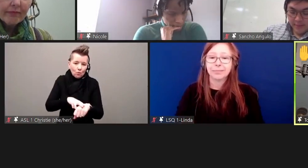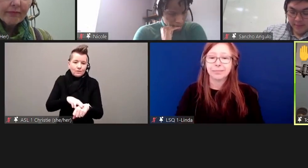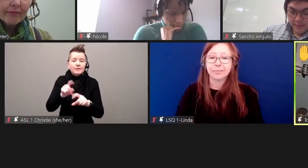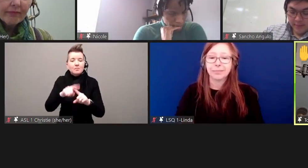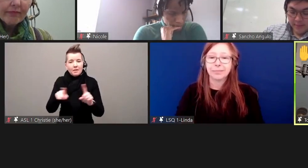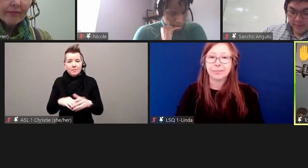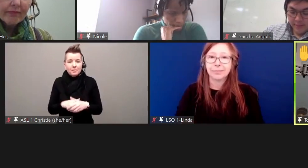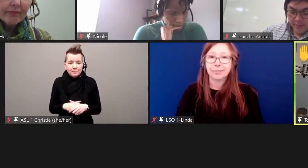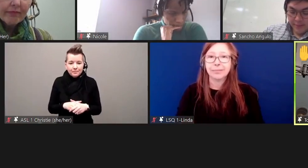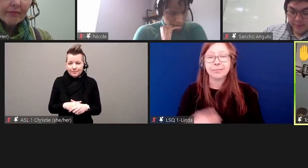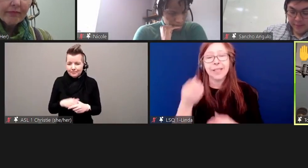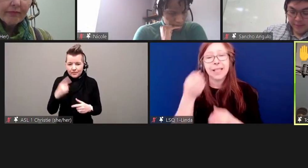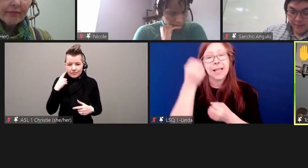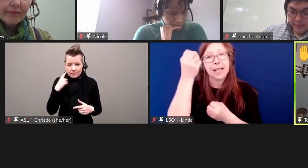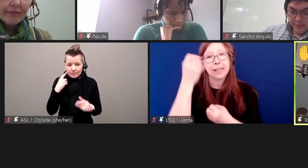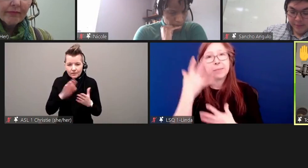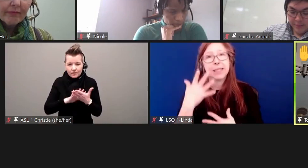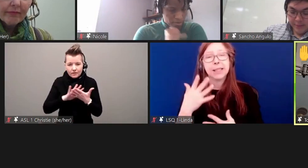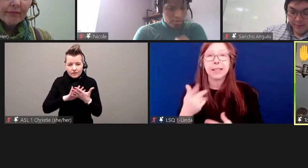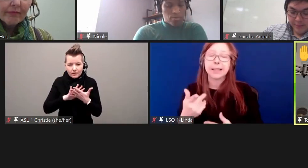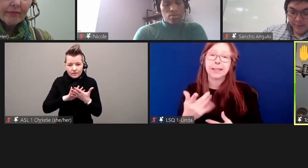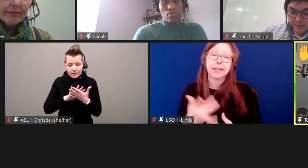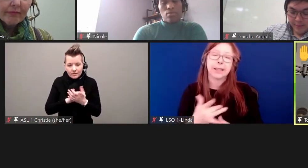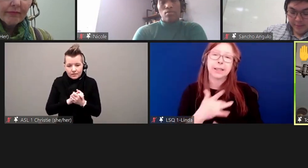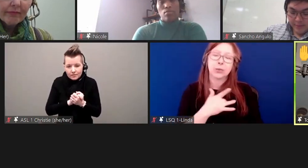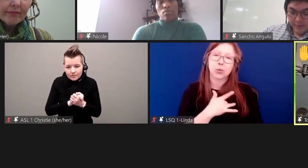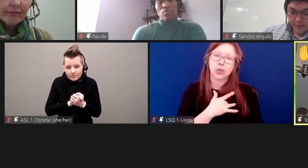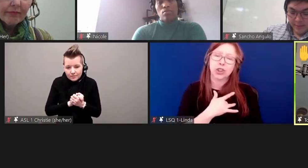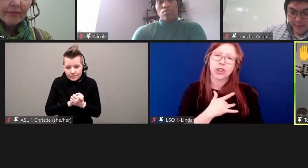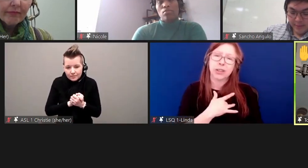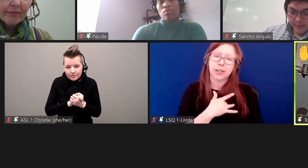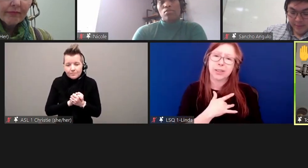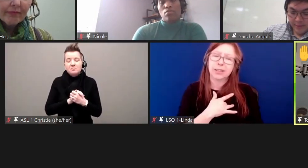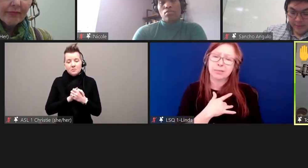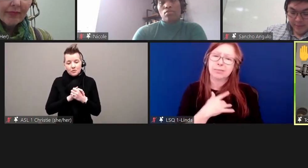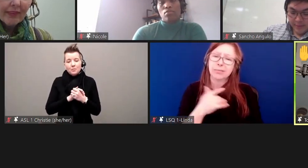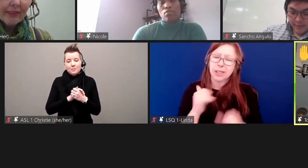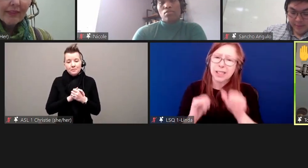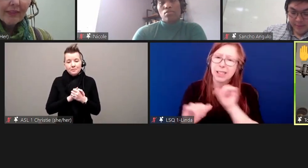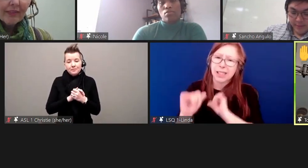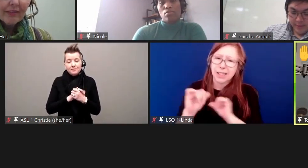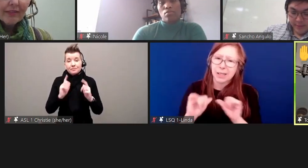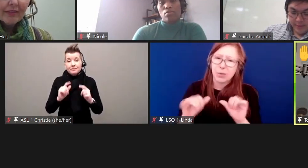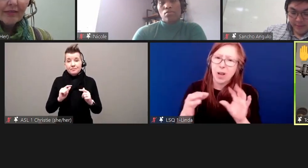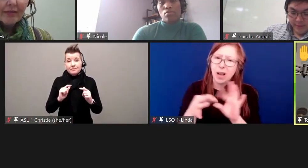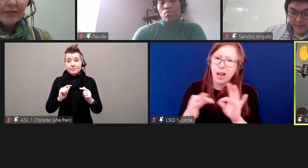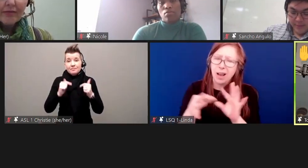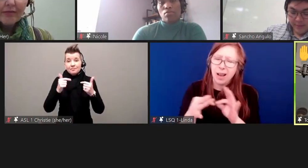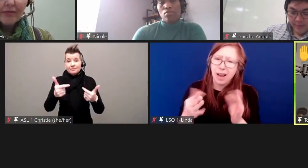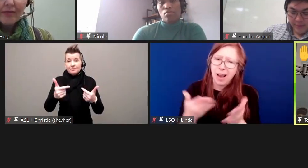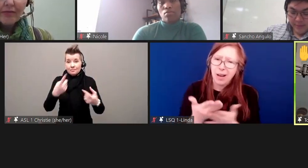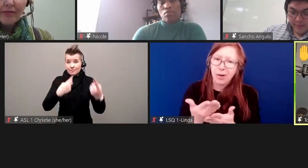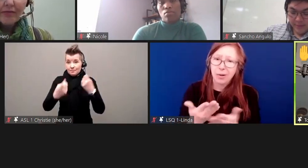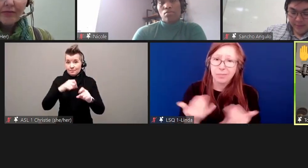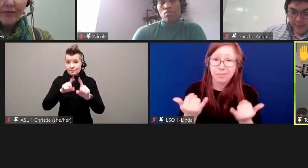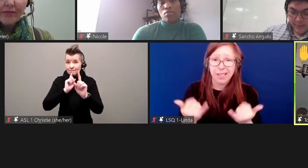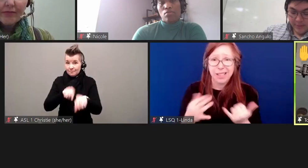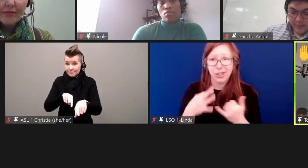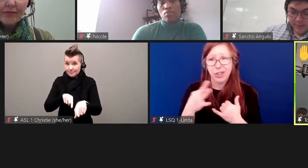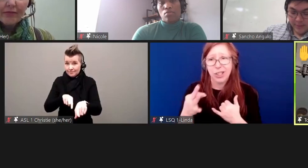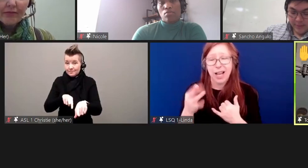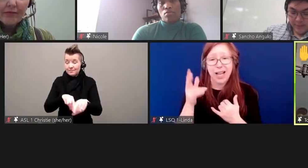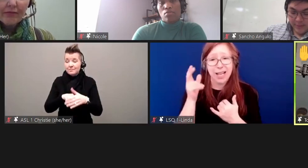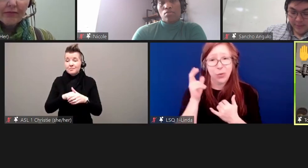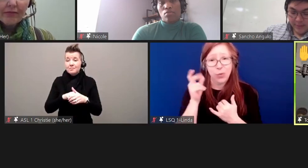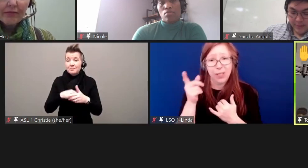J'ai été inspiré, j'ai été touché. En écoutant ces histoires, j'ai vraiment hâte à entendre les questions que